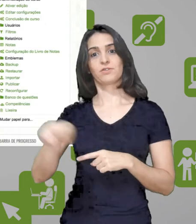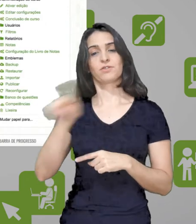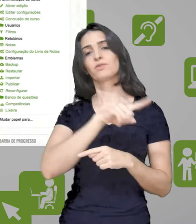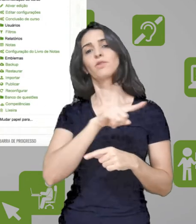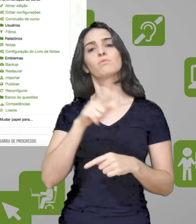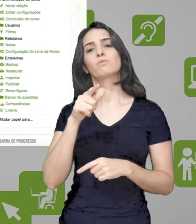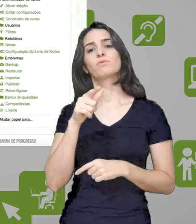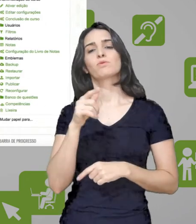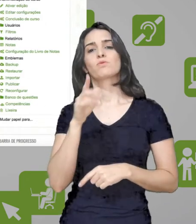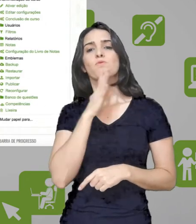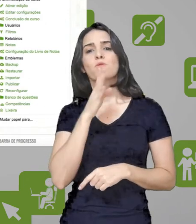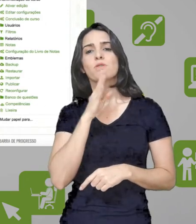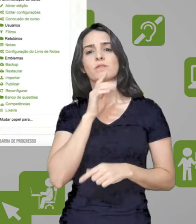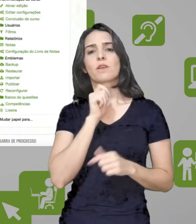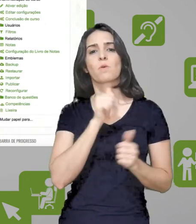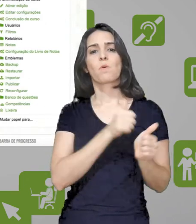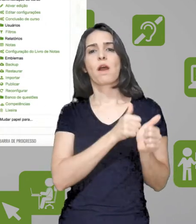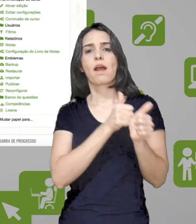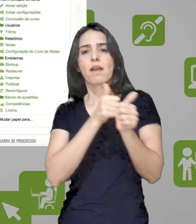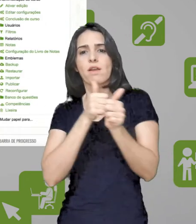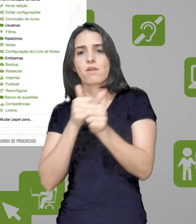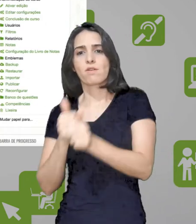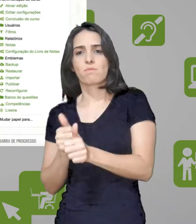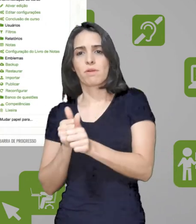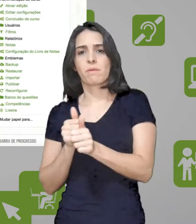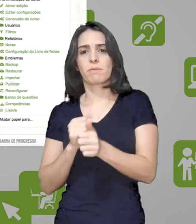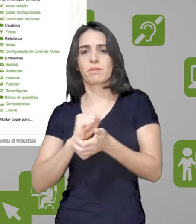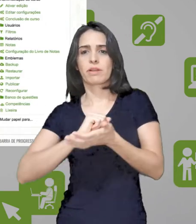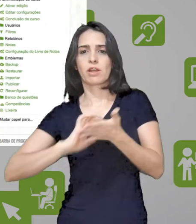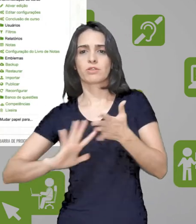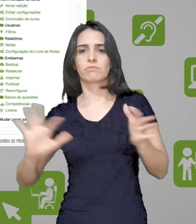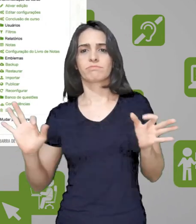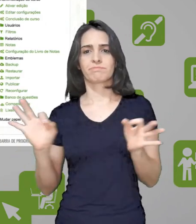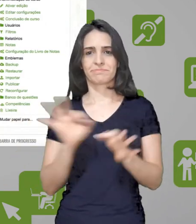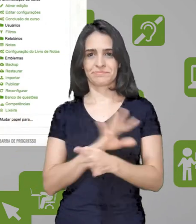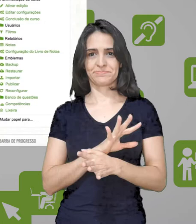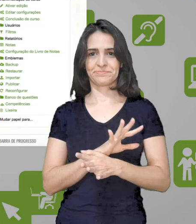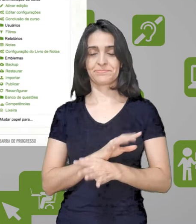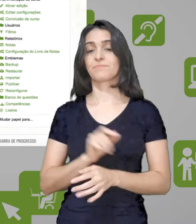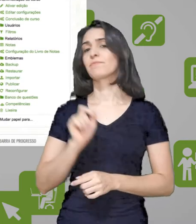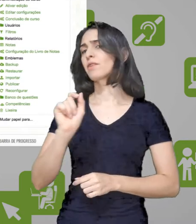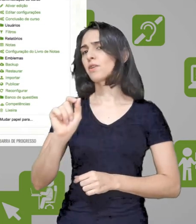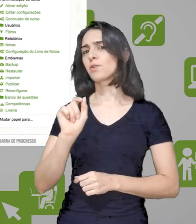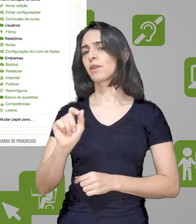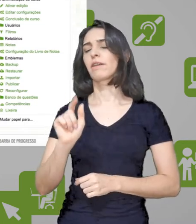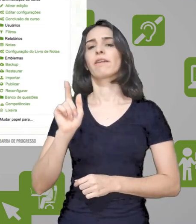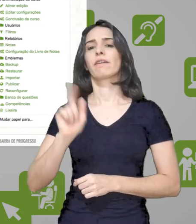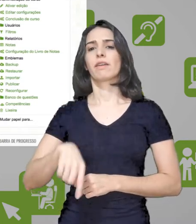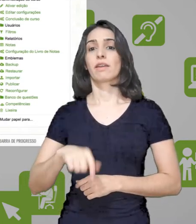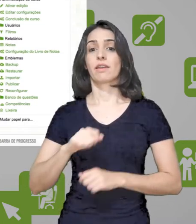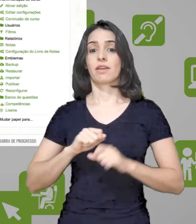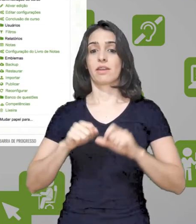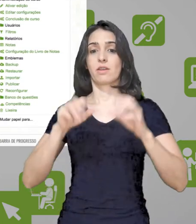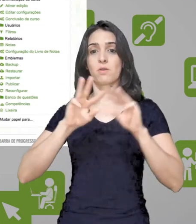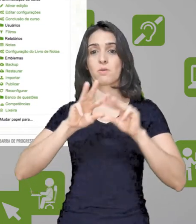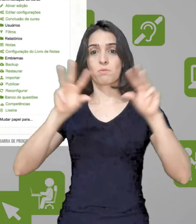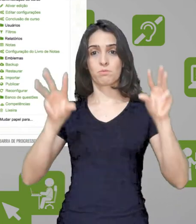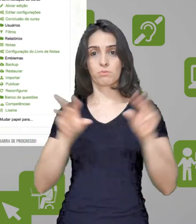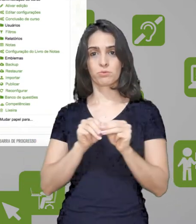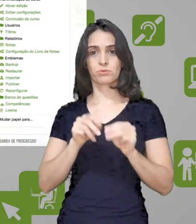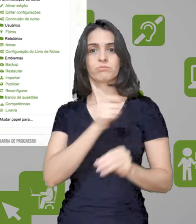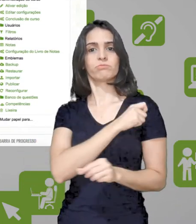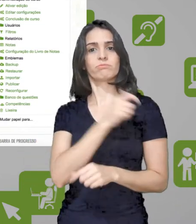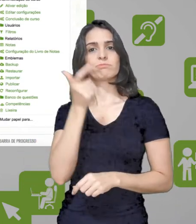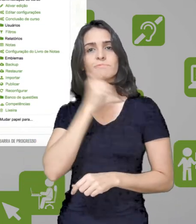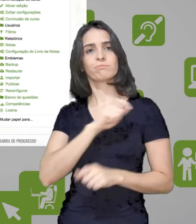Nesse vídeo tutorial, nós vamos explorar o acompanhamento de conclusão. Por padrão, os cursos do IFES, eles já